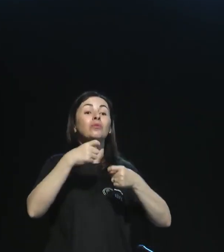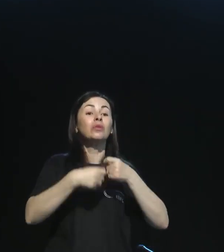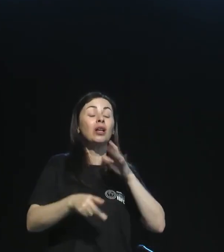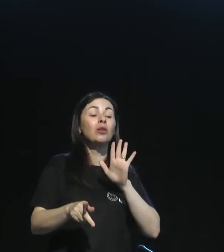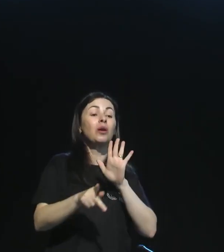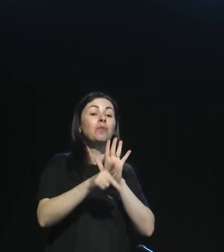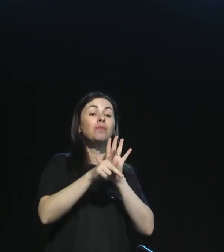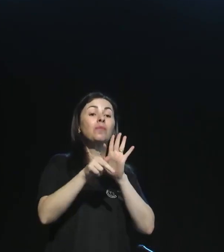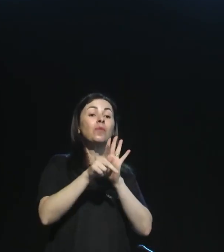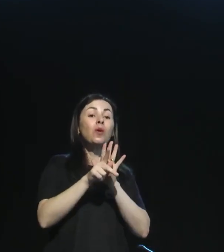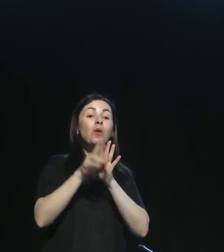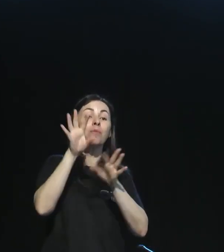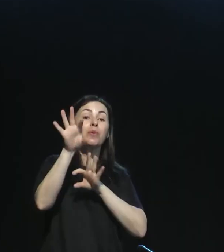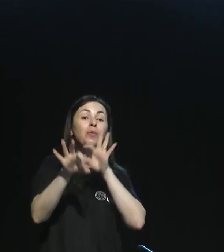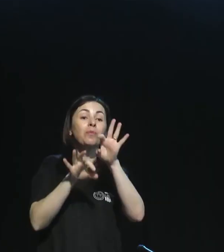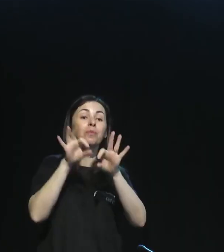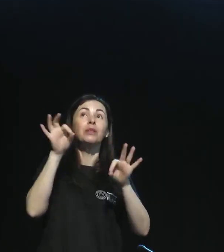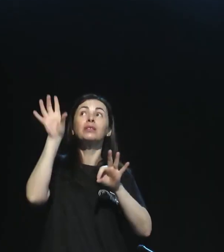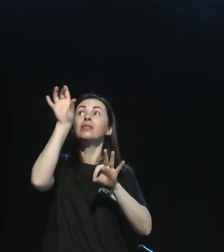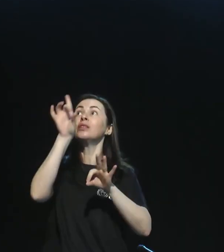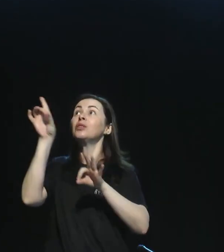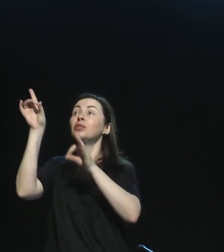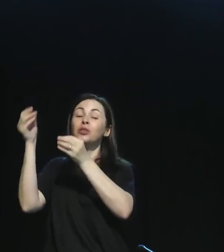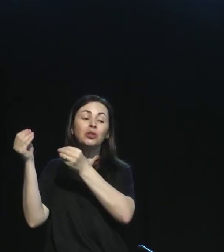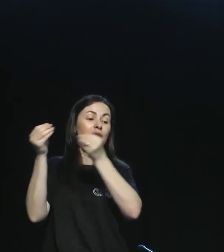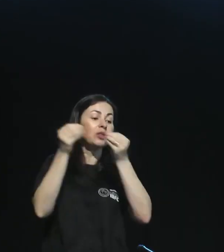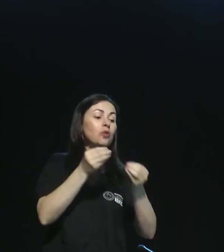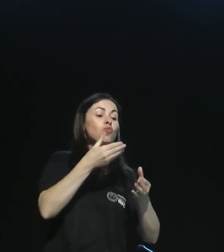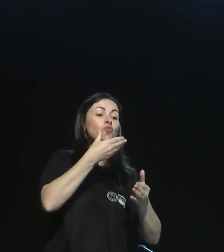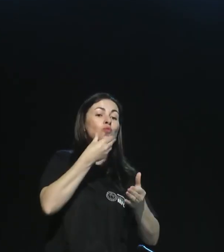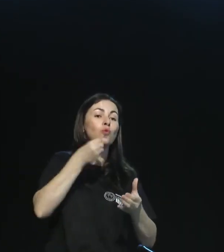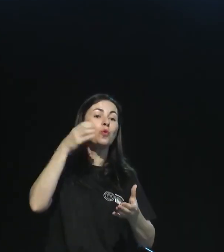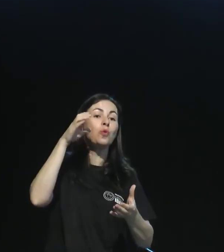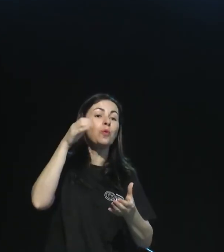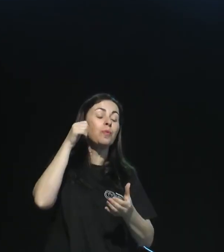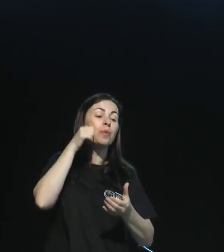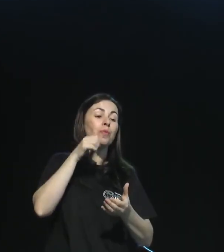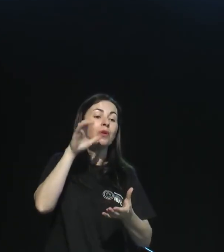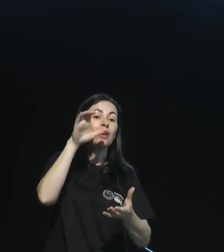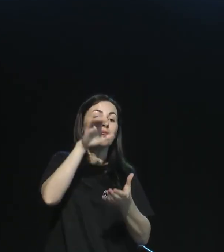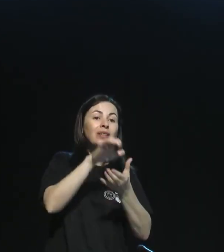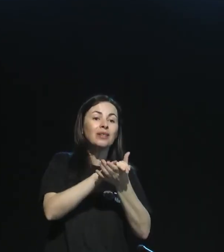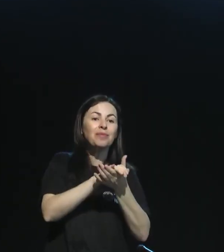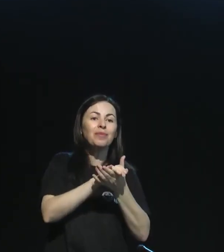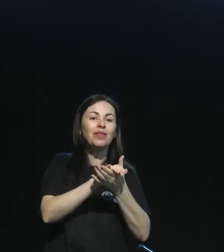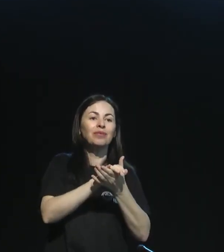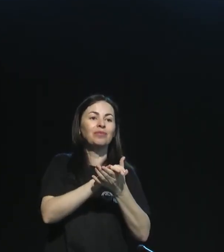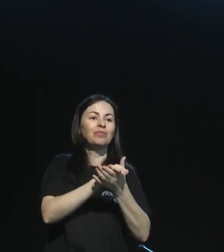dom, um presente de Deus para um homem e uma mulher que se unem na aliança do casamento.